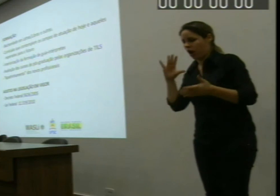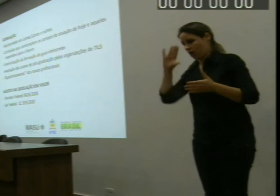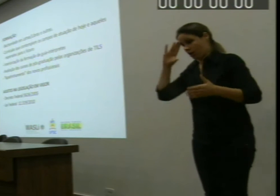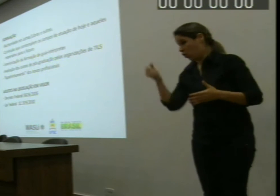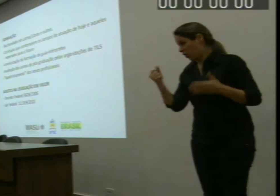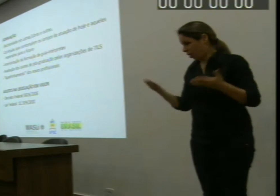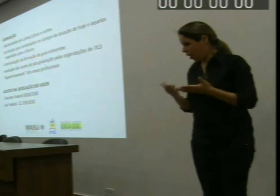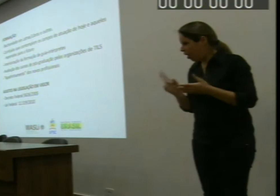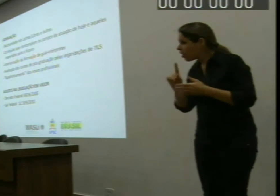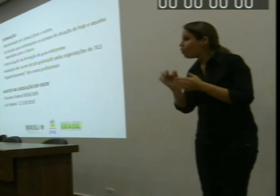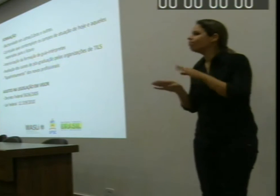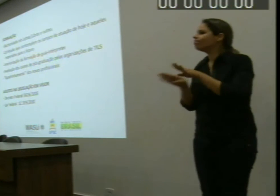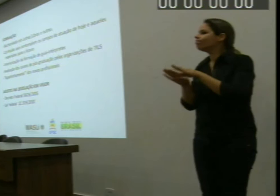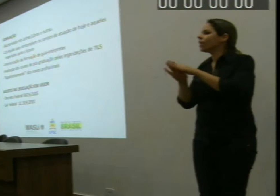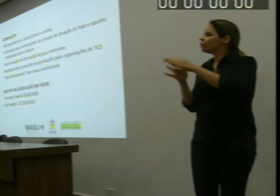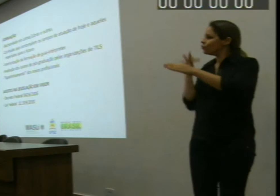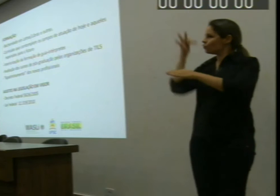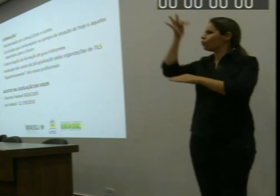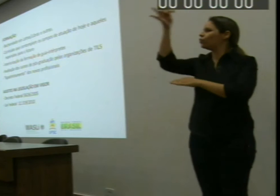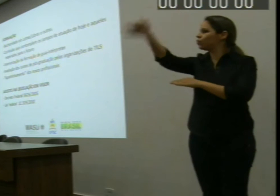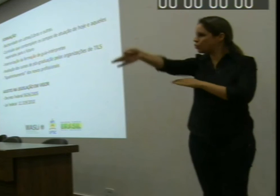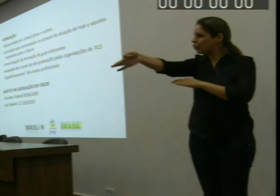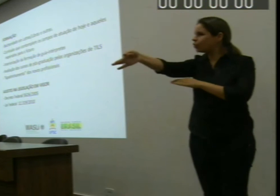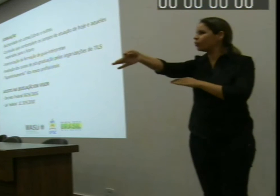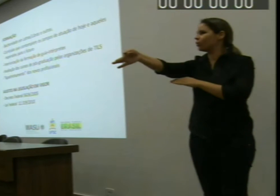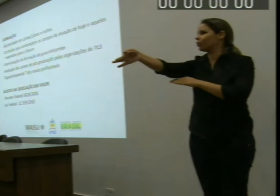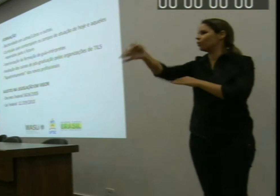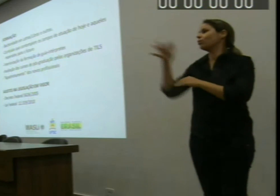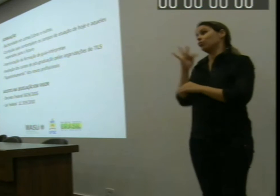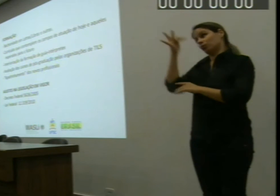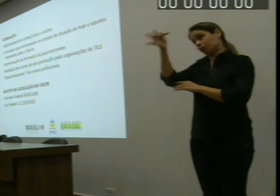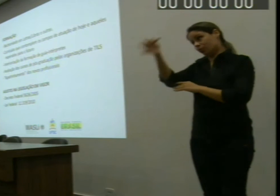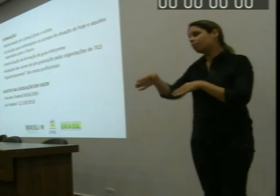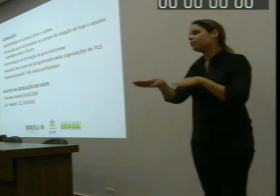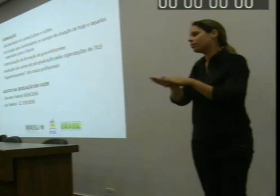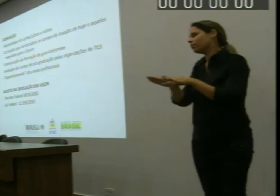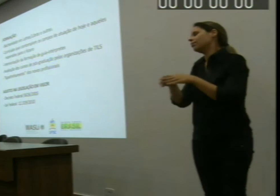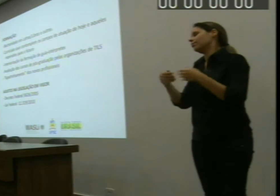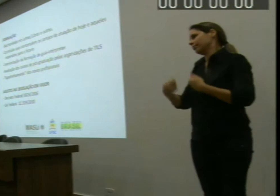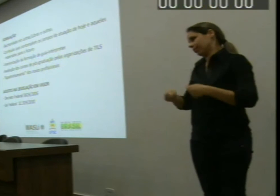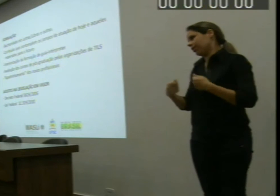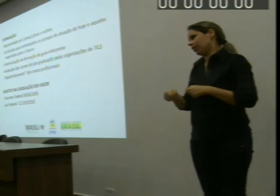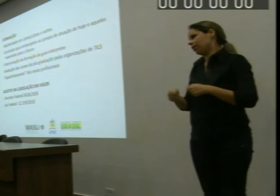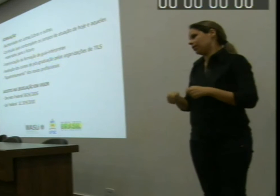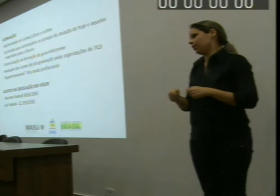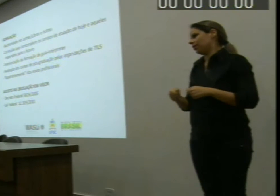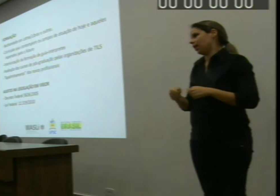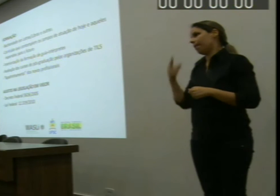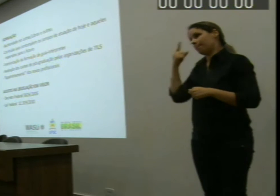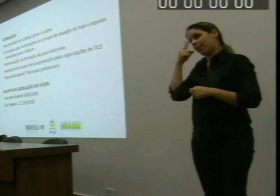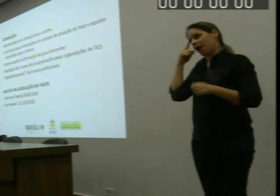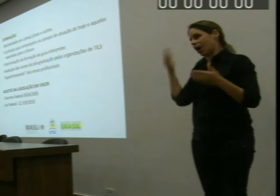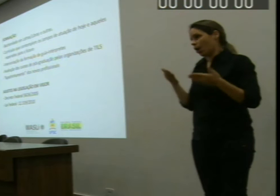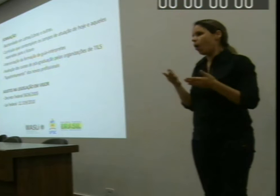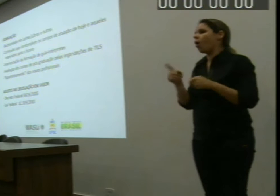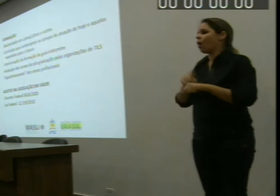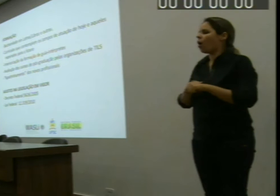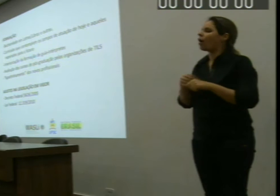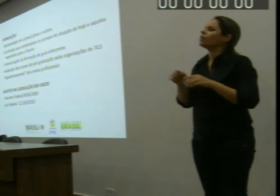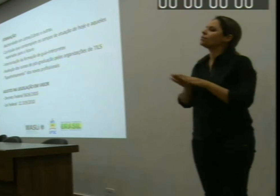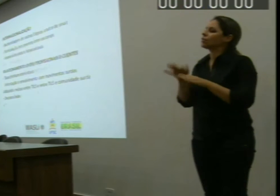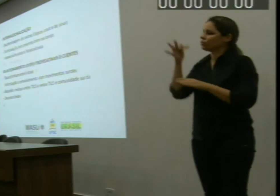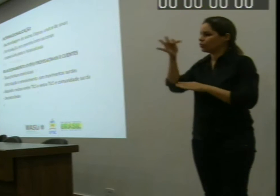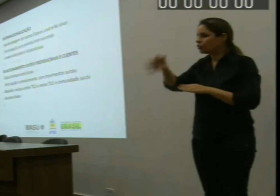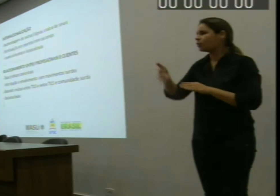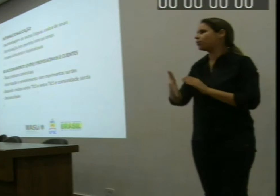vai vir pela frente como modificar o futuro como alterar essas questões esses problemas no futuro Tá eu vou